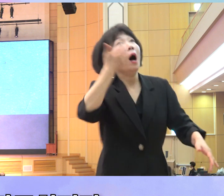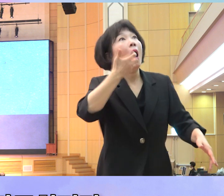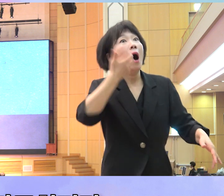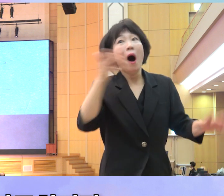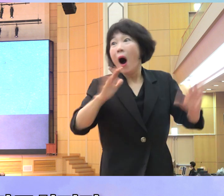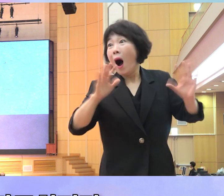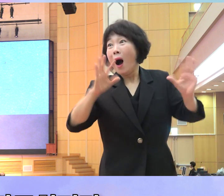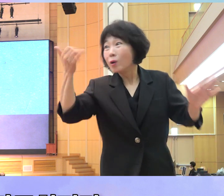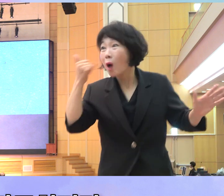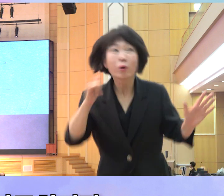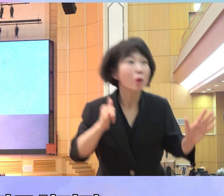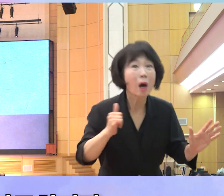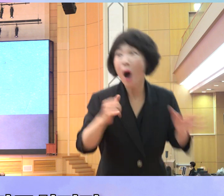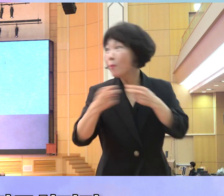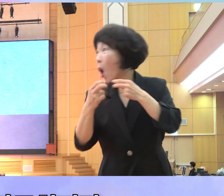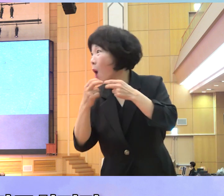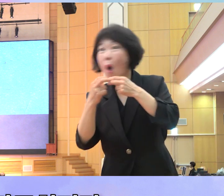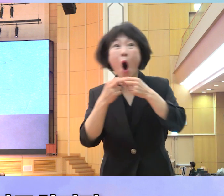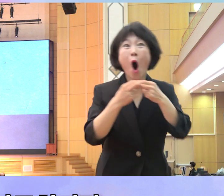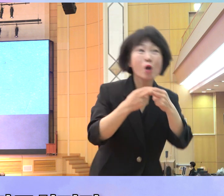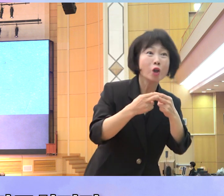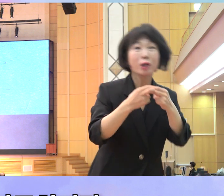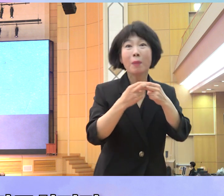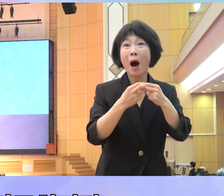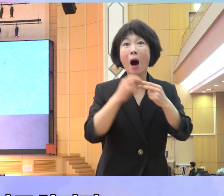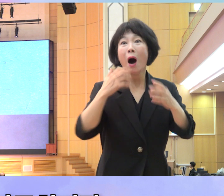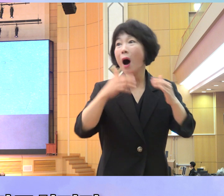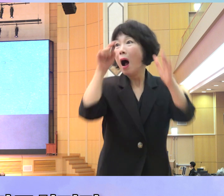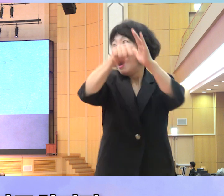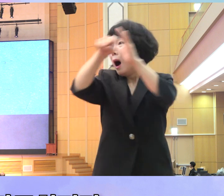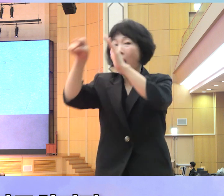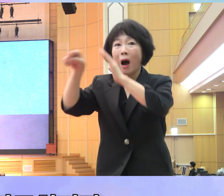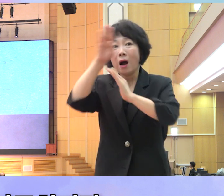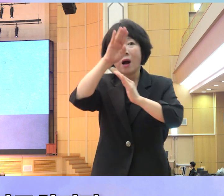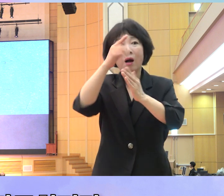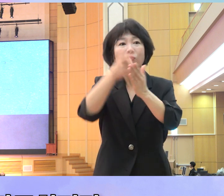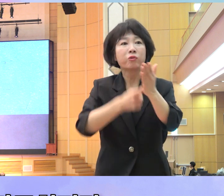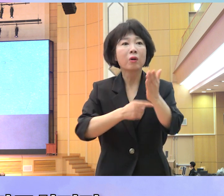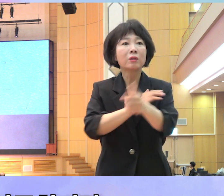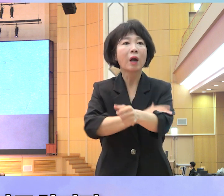막 물어가지고 저기 뭐 은평구에 있는 뭐 어느 병원 이제 가셔가지고 수술하셨는데,